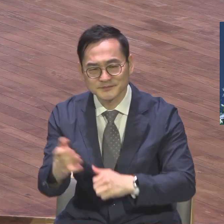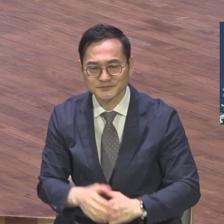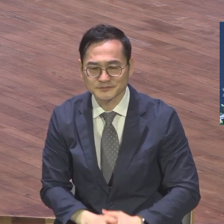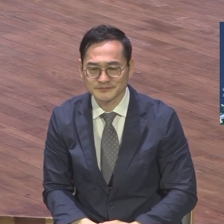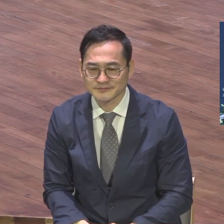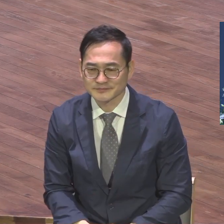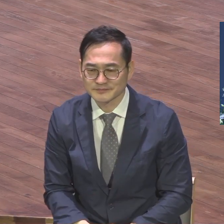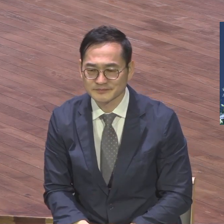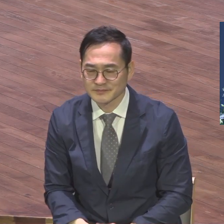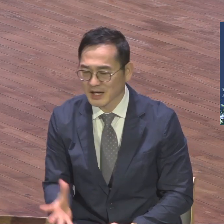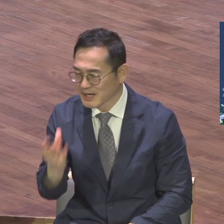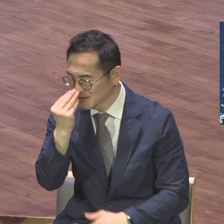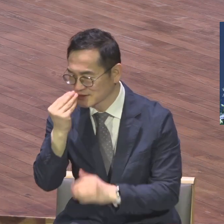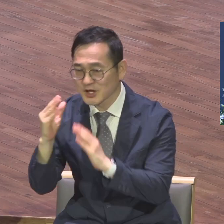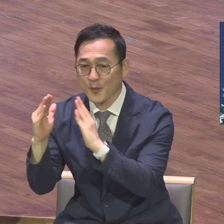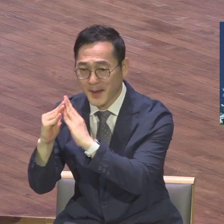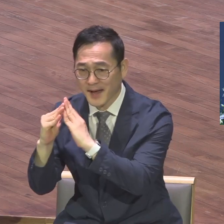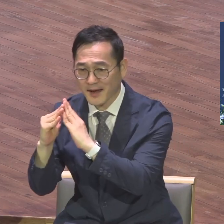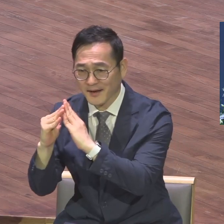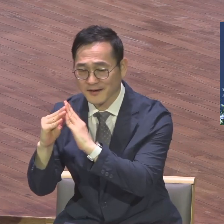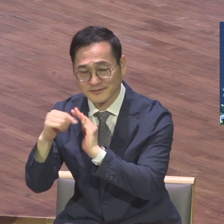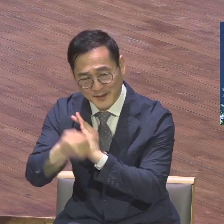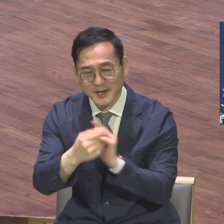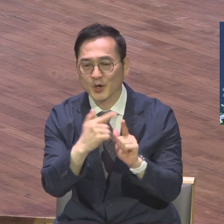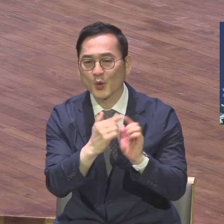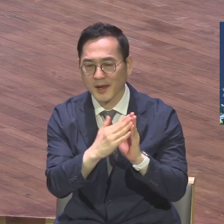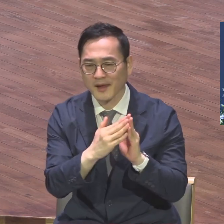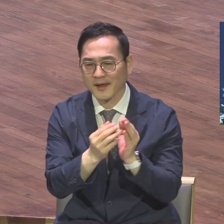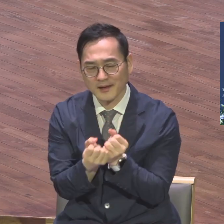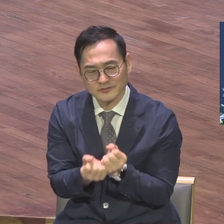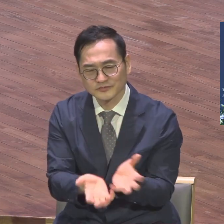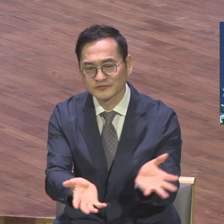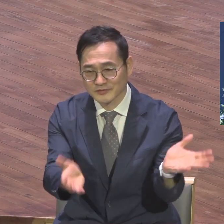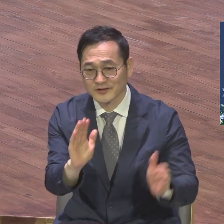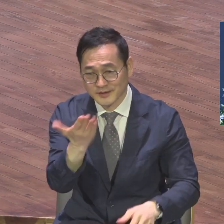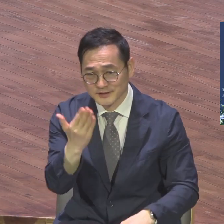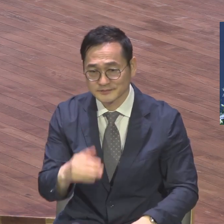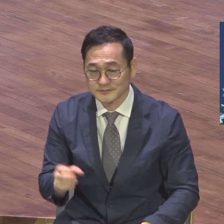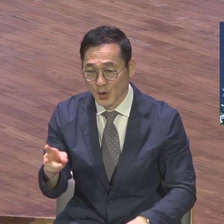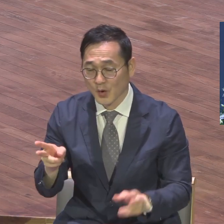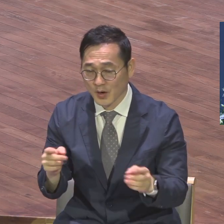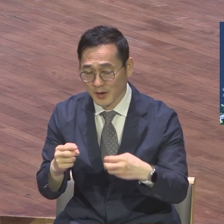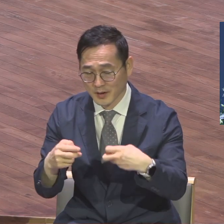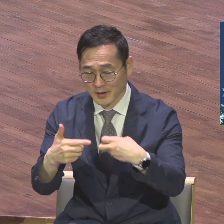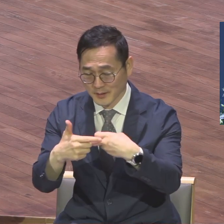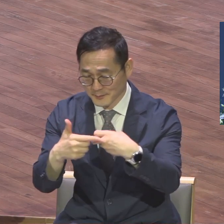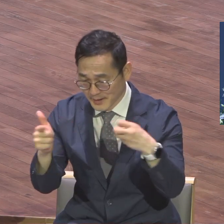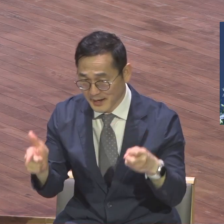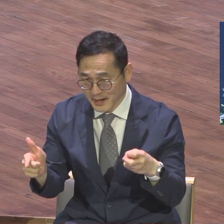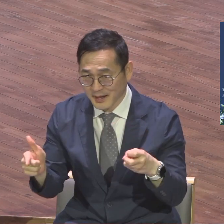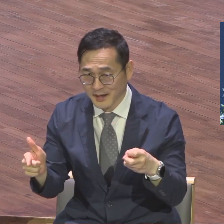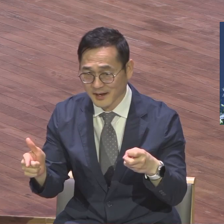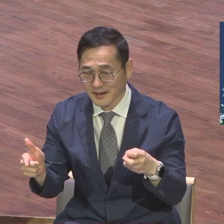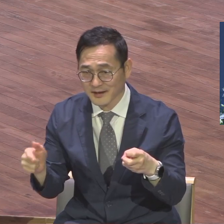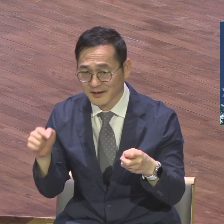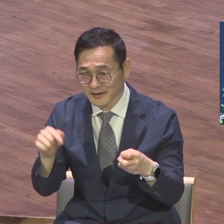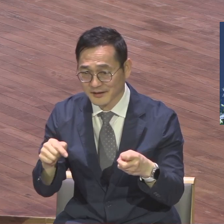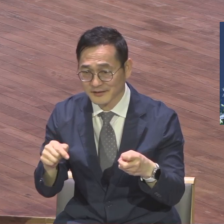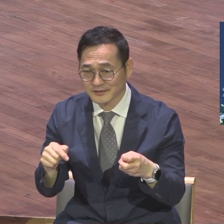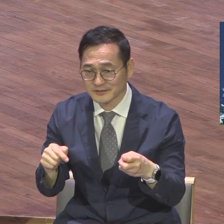교회로. 자 그리고 사도행전 2장에 보면 마가다락방에 성령이 임하시면서